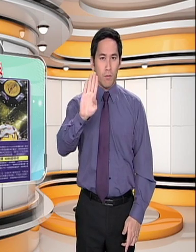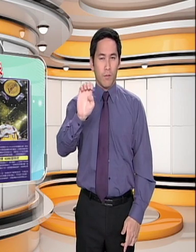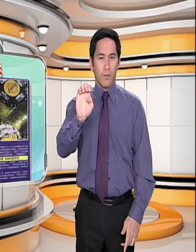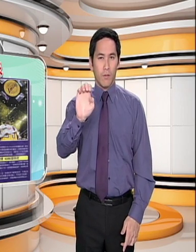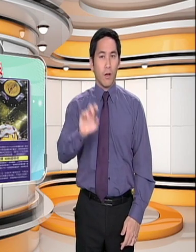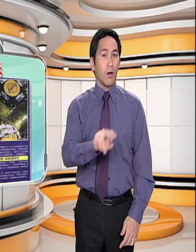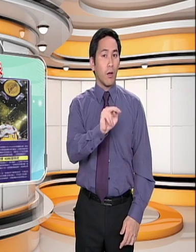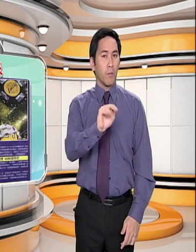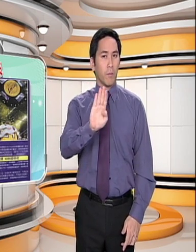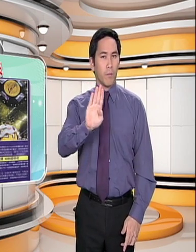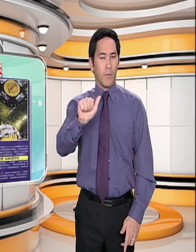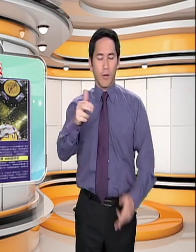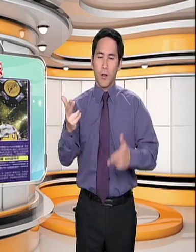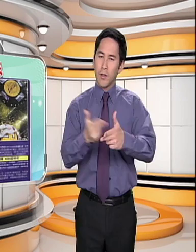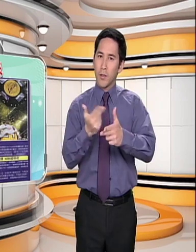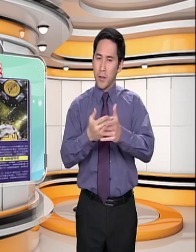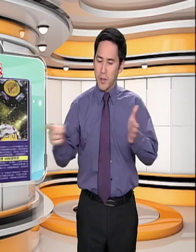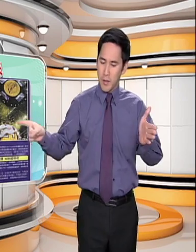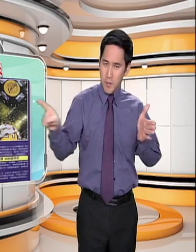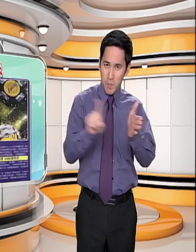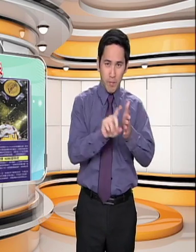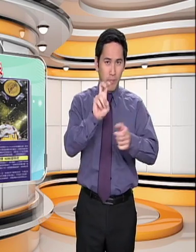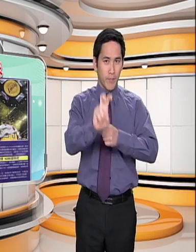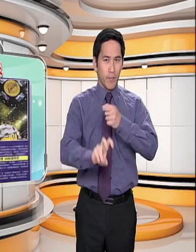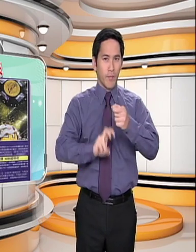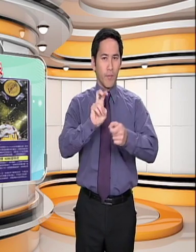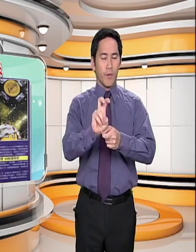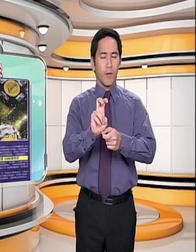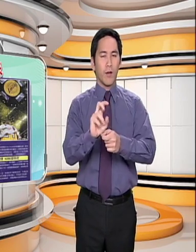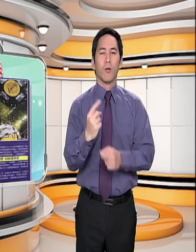结束了20年的 NBA 职业生涯。